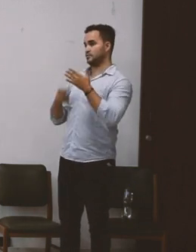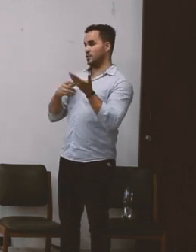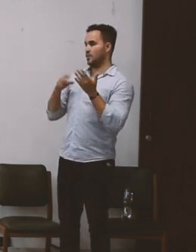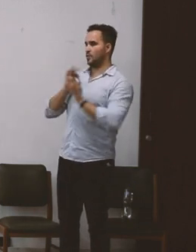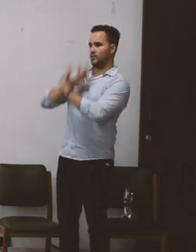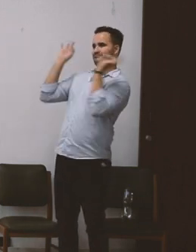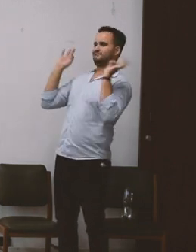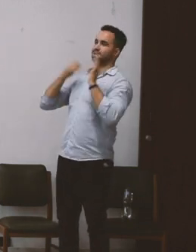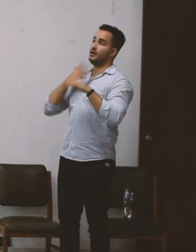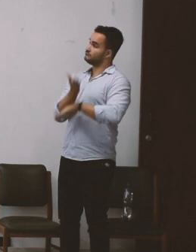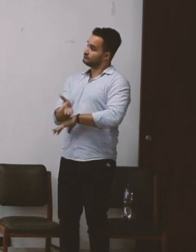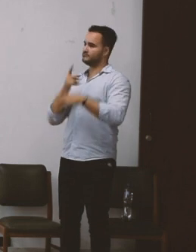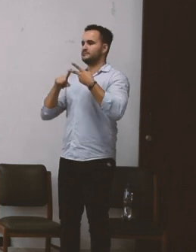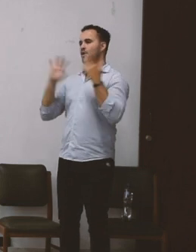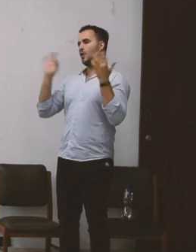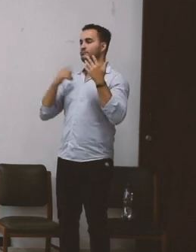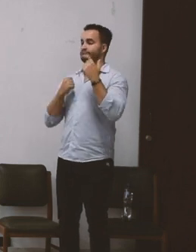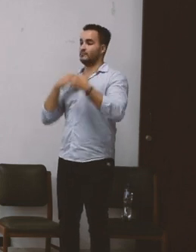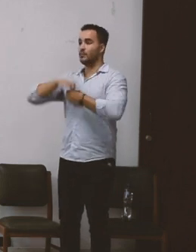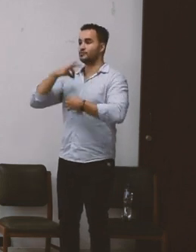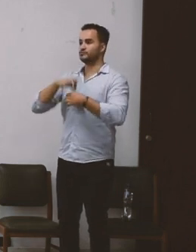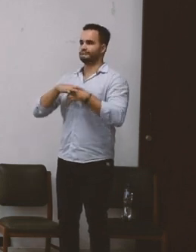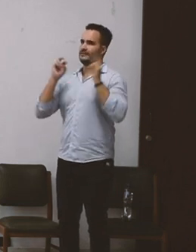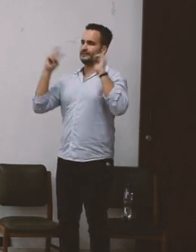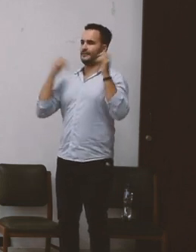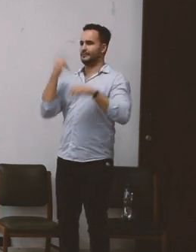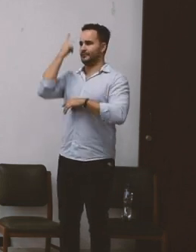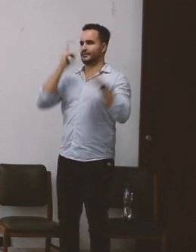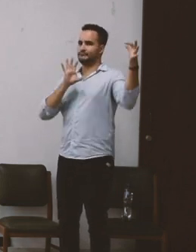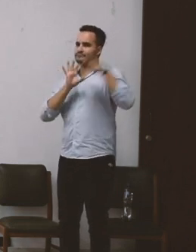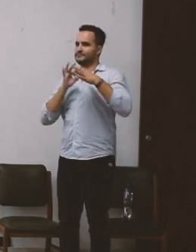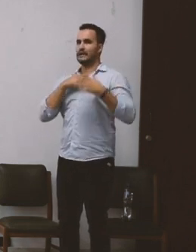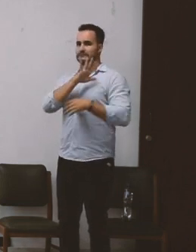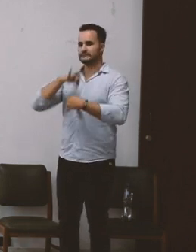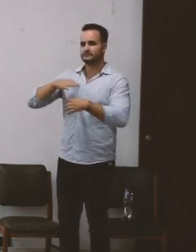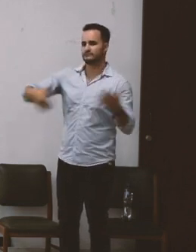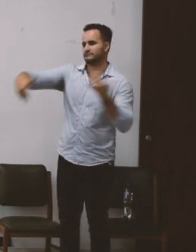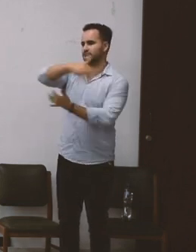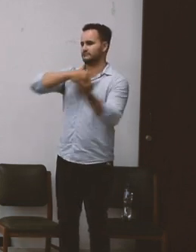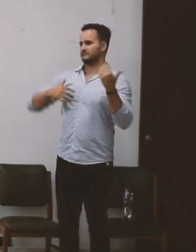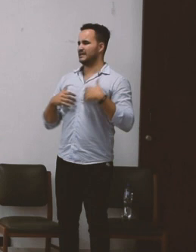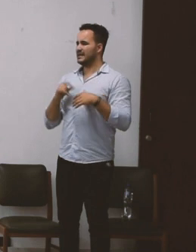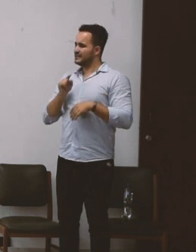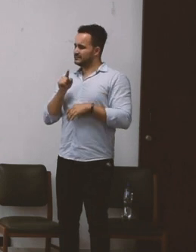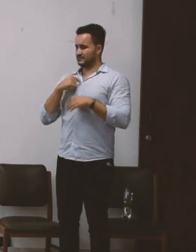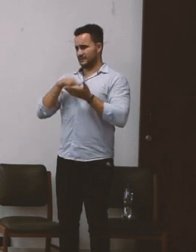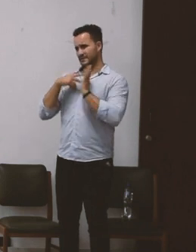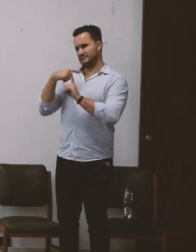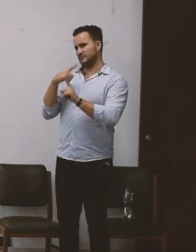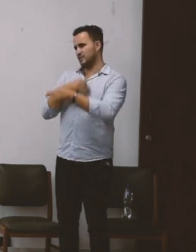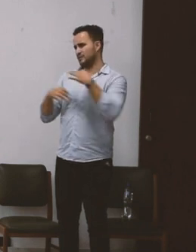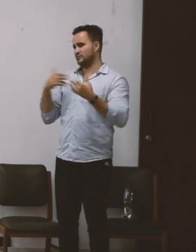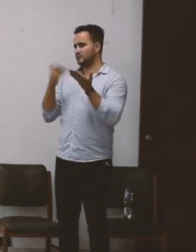políticas. Aquí no hay caridad, aunque aquí se contemple. Lo que hay es una constante eliminación de servicios sociales